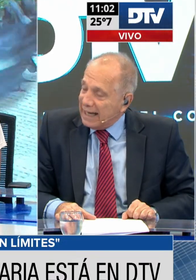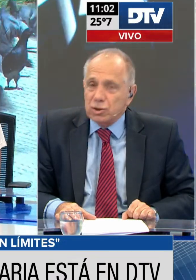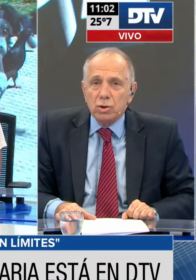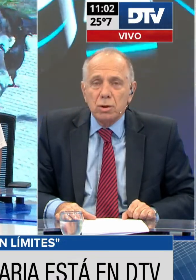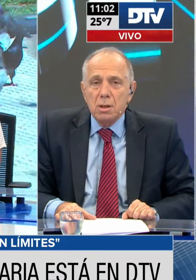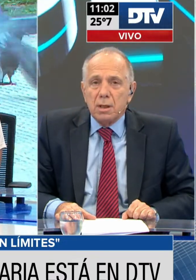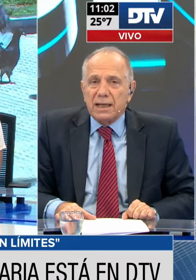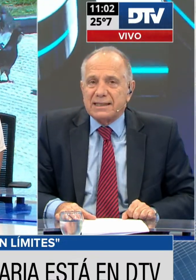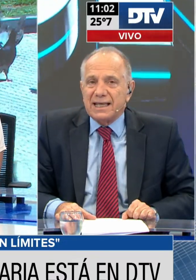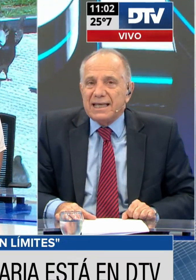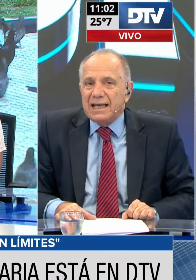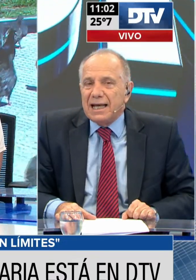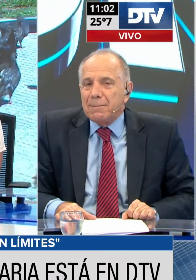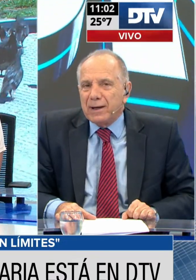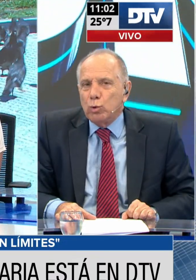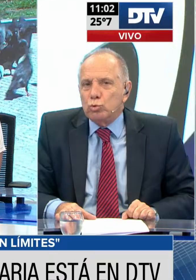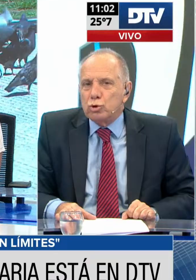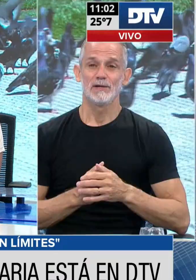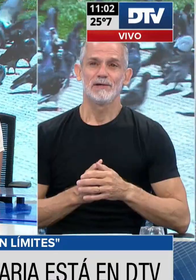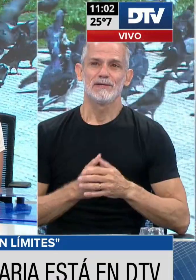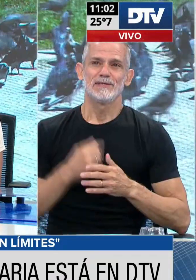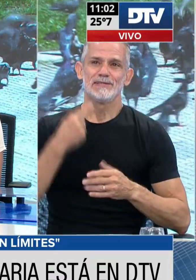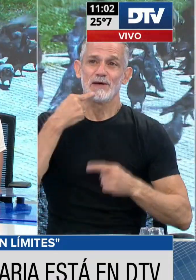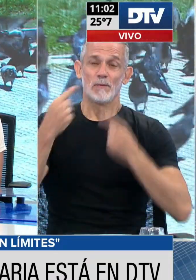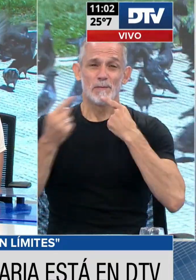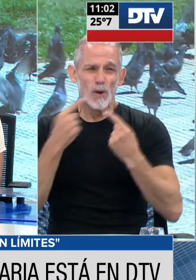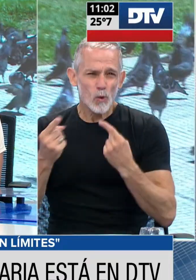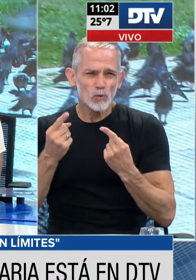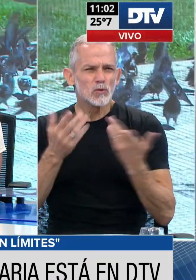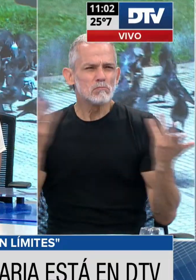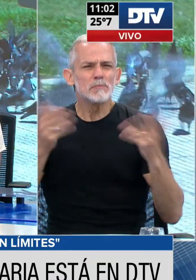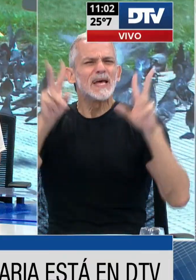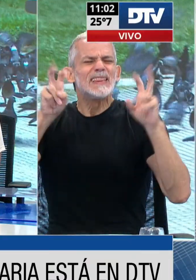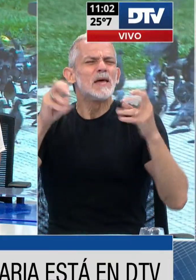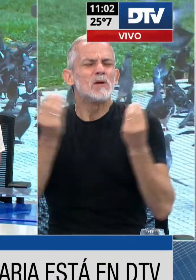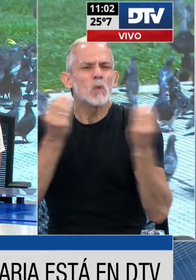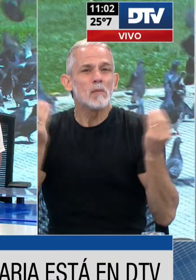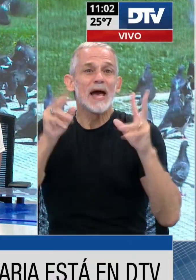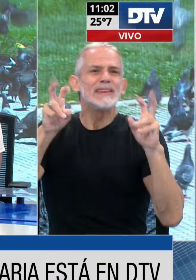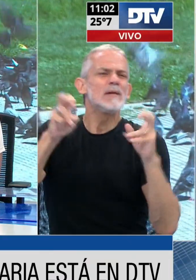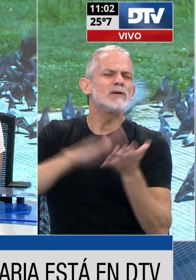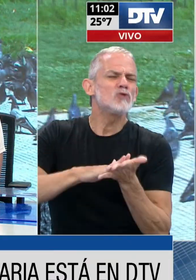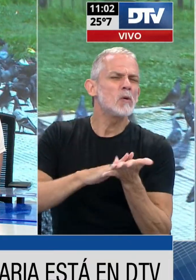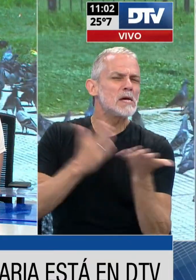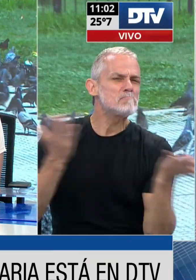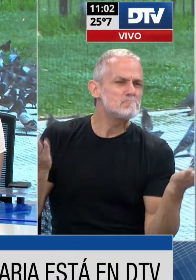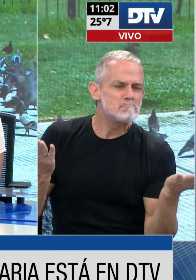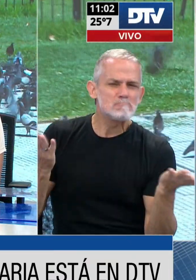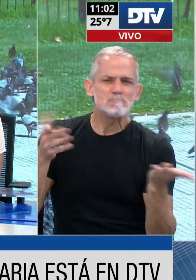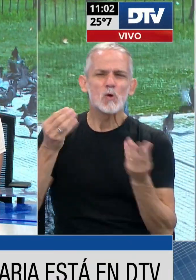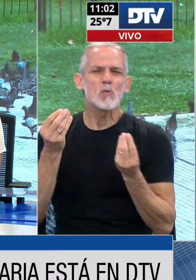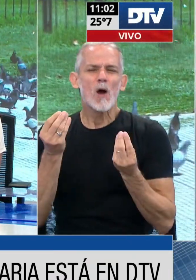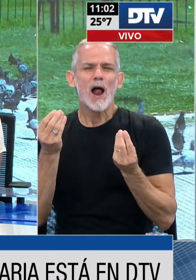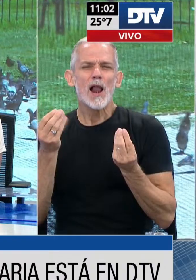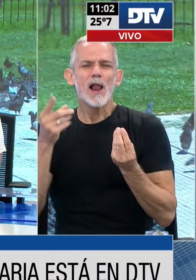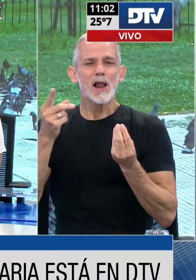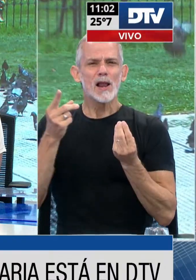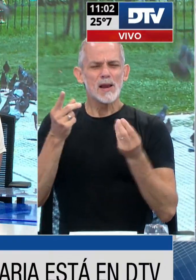estás? Alejandro, y les pregunto, ¿se van a ocupar de qué cuestiones? Temas que tienen que ver con